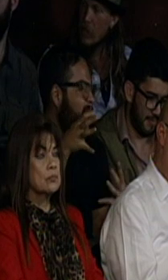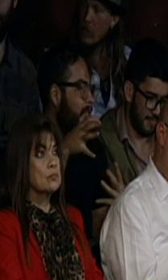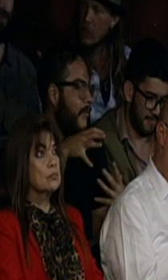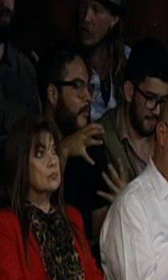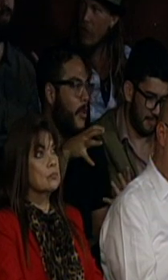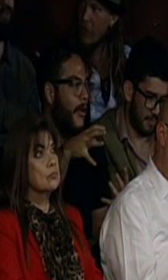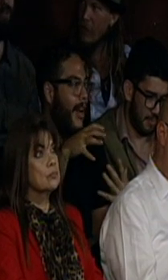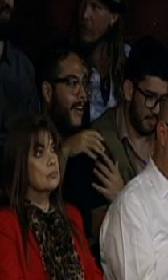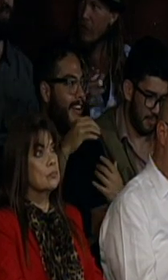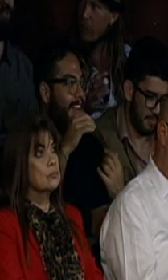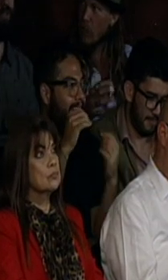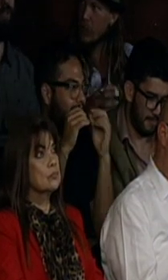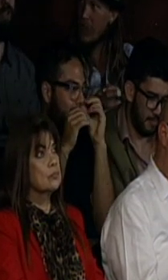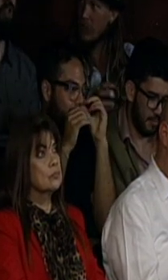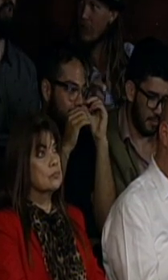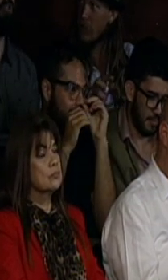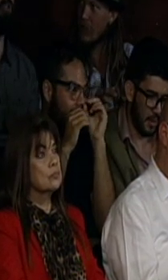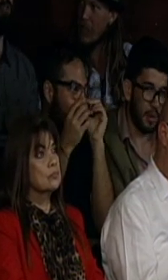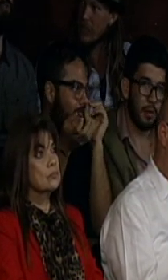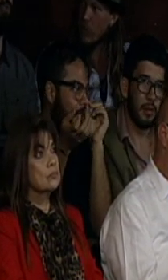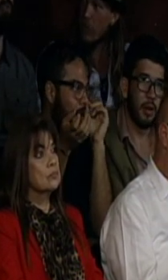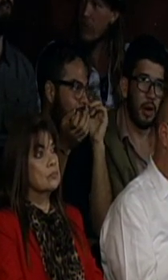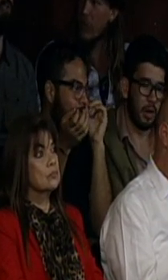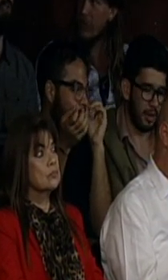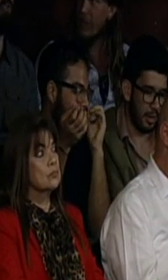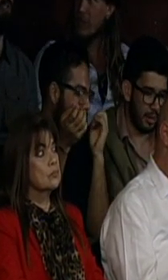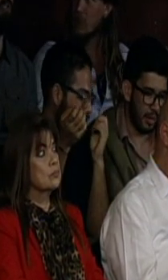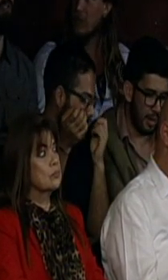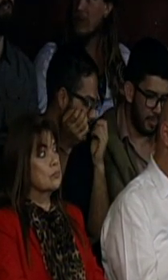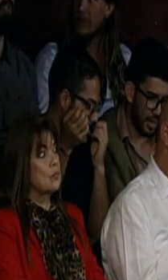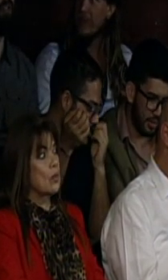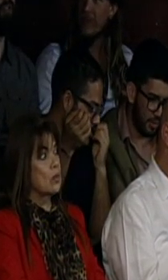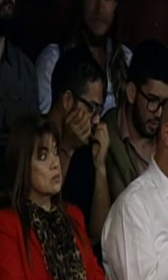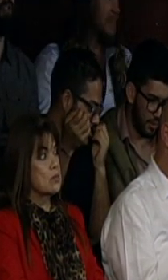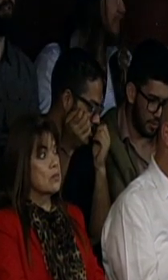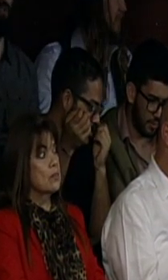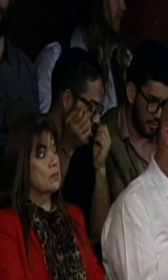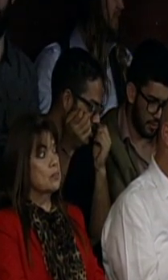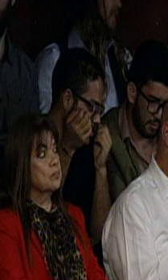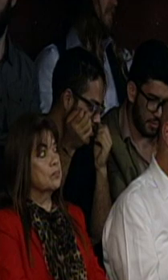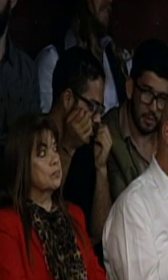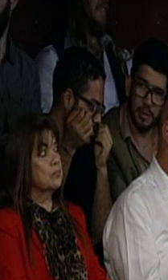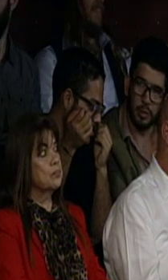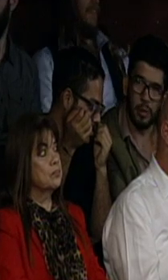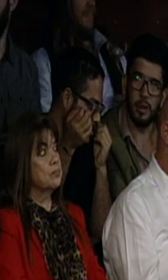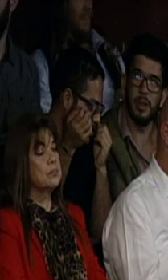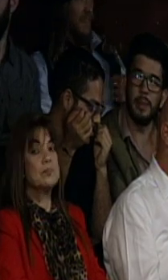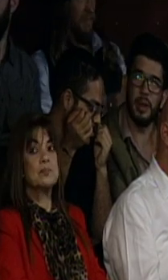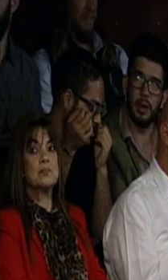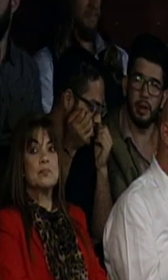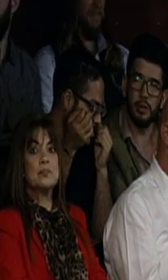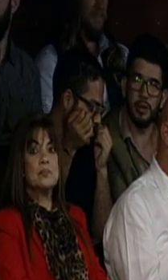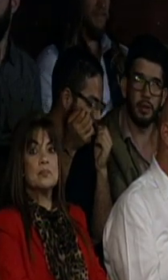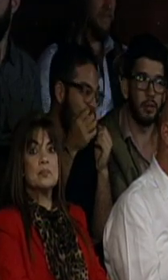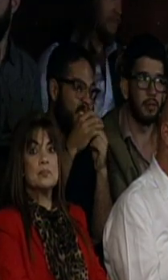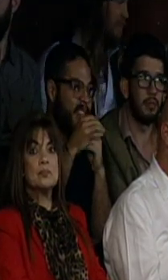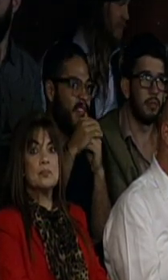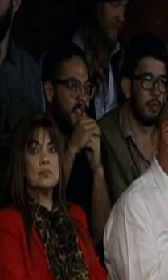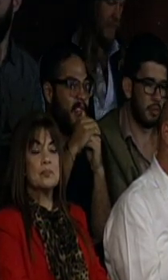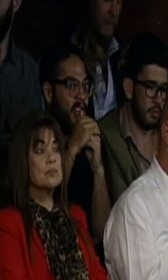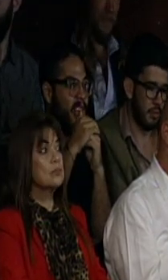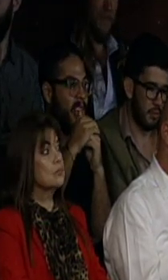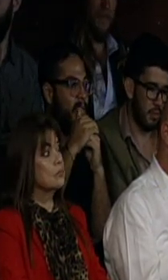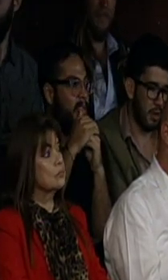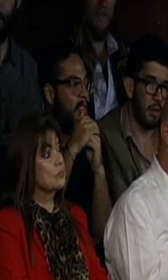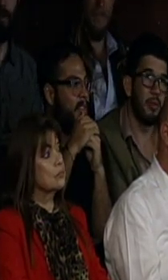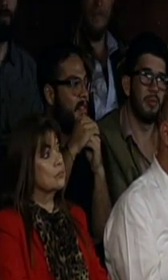esta ocasión, la edición número 16, un mensaje para la paz, ya lo hablábamos con don Luis Guillermo Solís, también con don Max Valverde, que eso es lo que